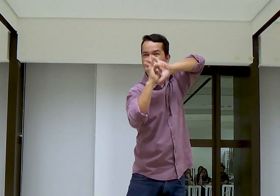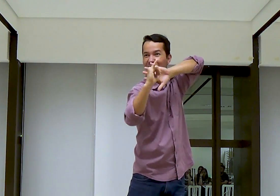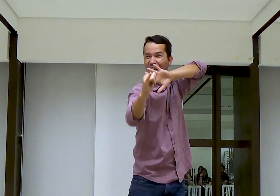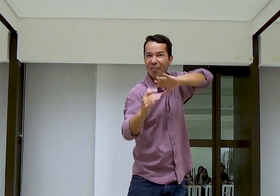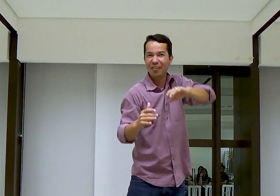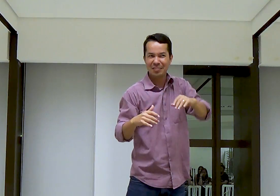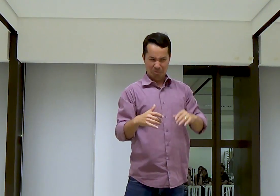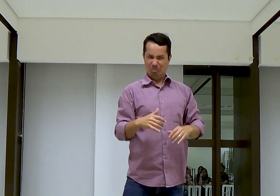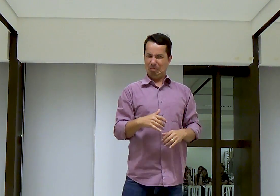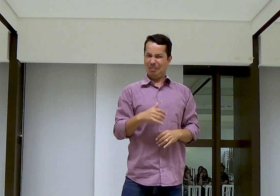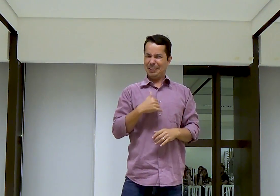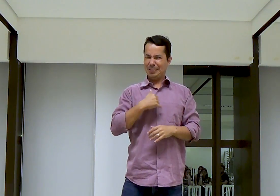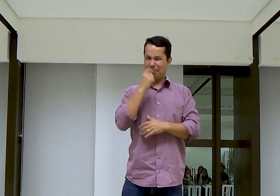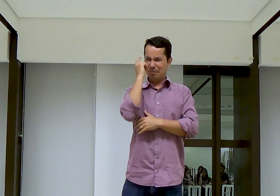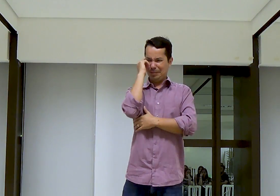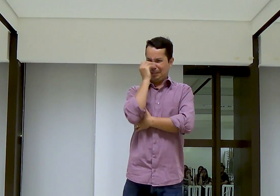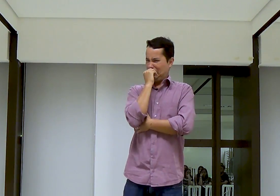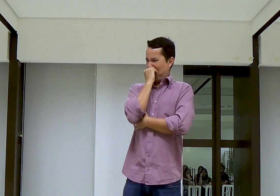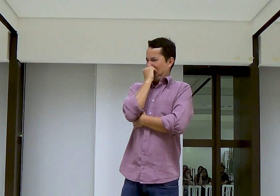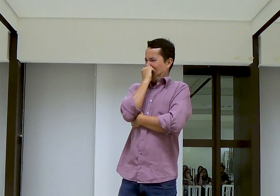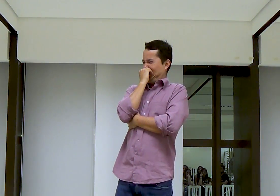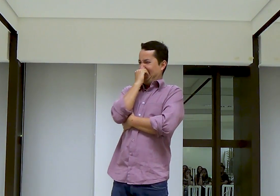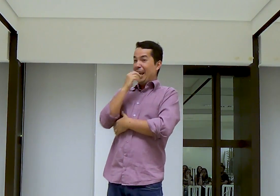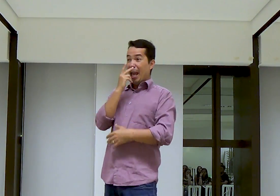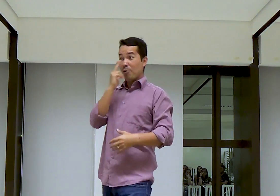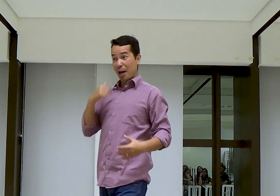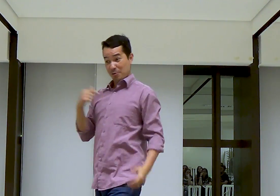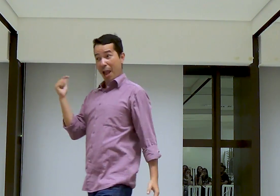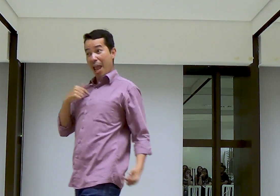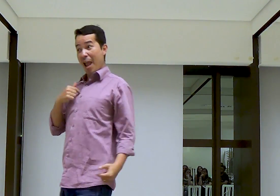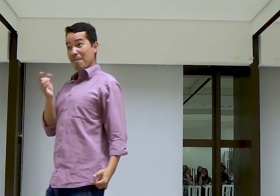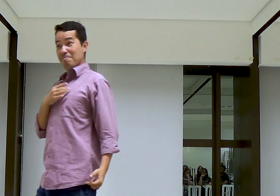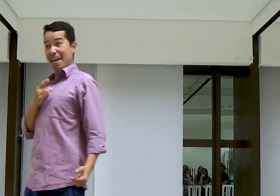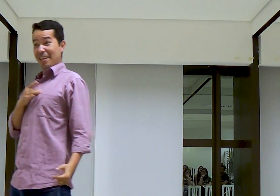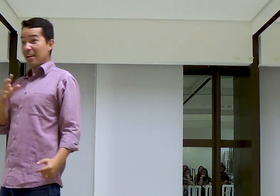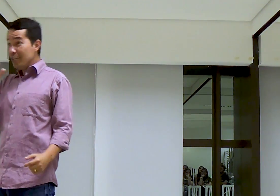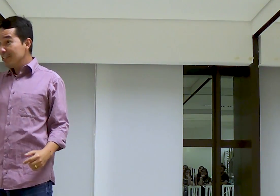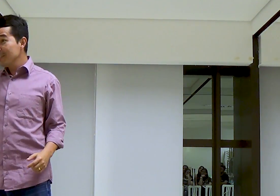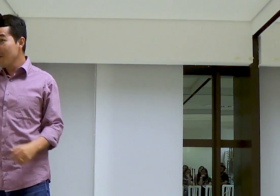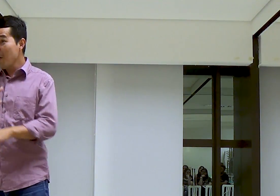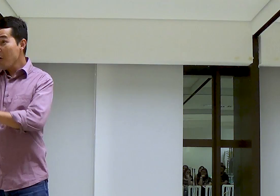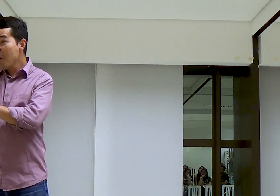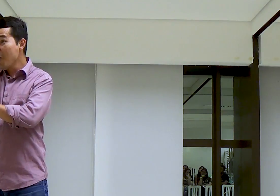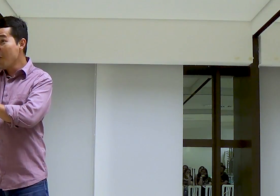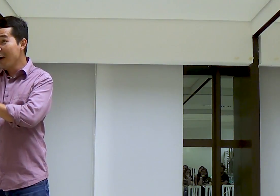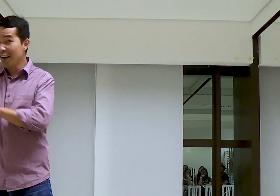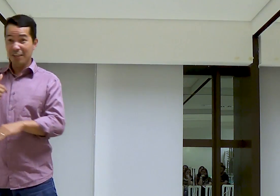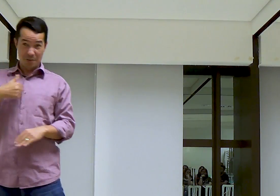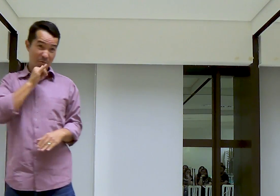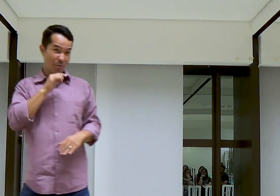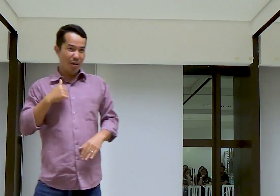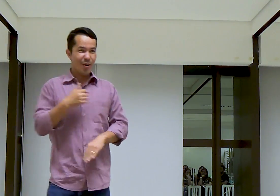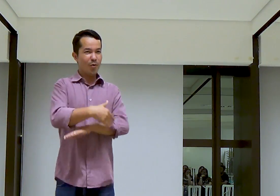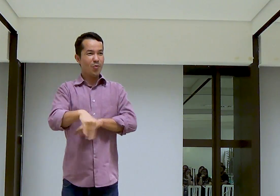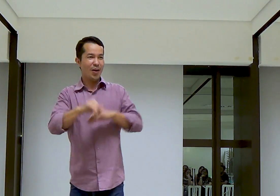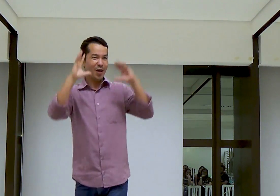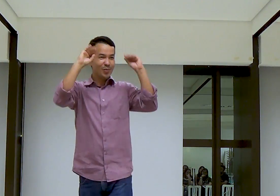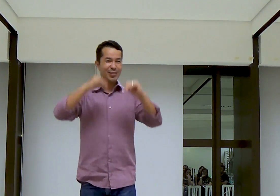vai encontrar a vida dele. E eu fico pensando, puxa, eu teria medo, eu acho, se eu estivesse andando na rua ali,